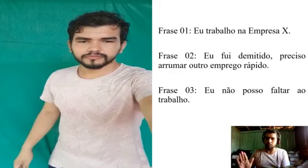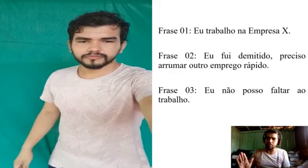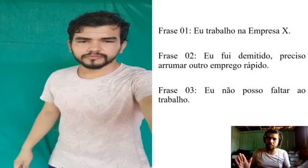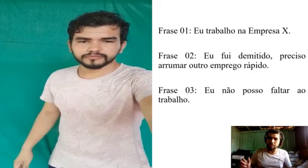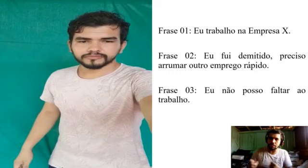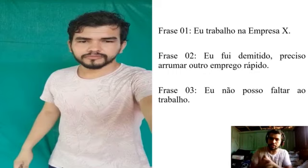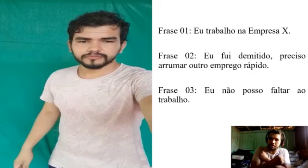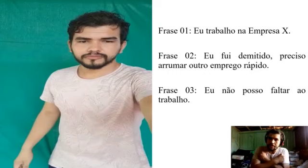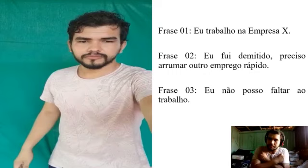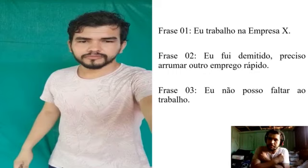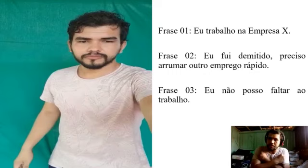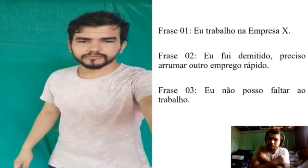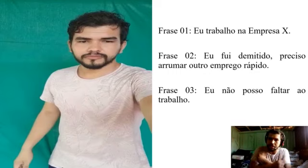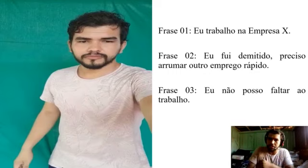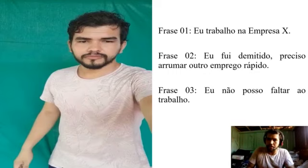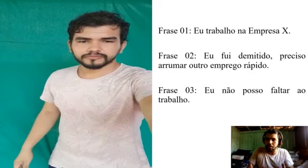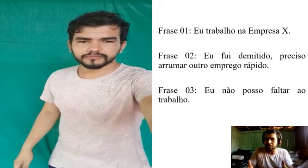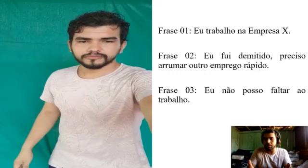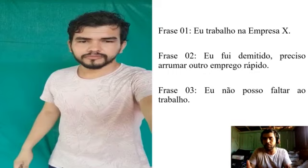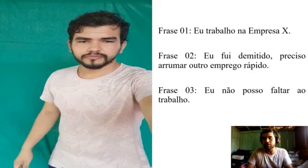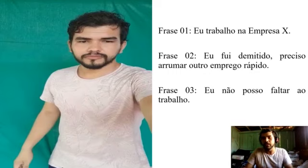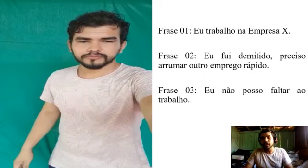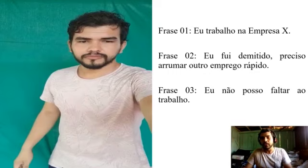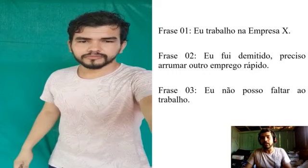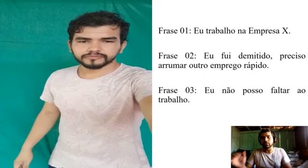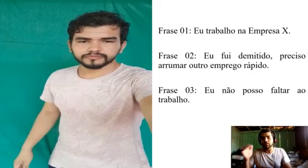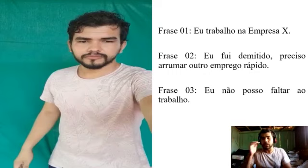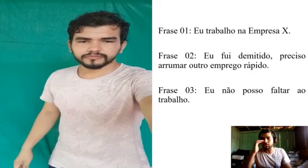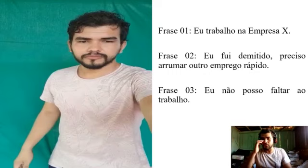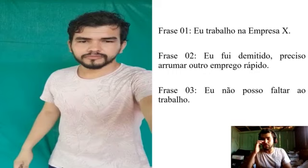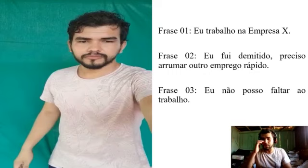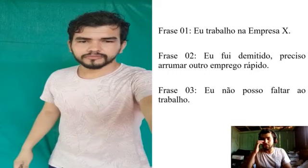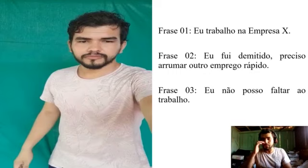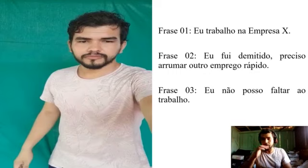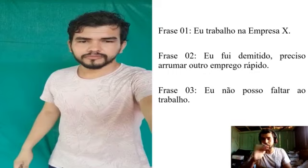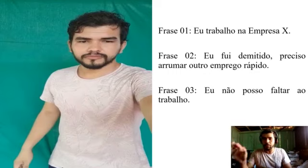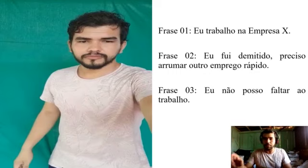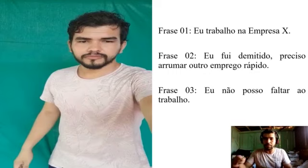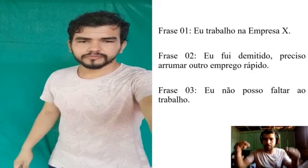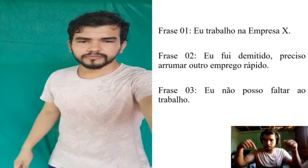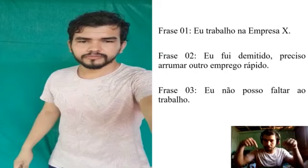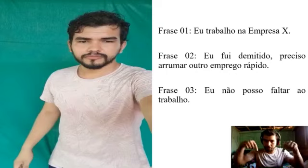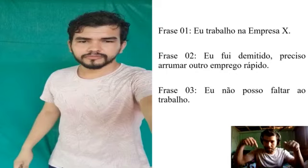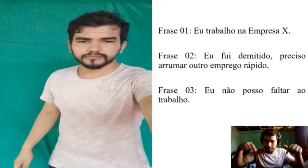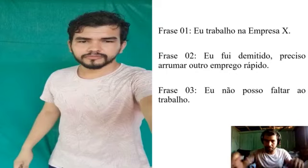aula 14. Forte abraço para vocês, fiquem com Deus. E caso tenham dúvidas, qualquer